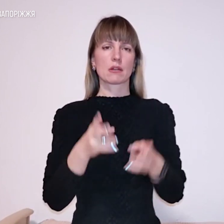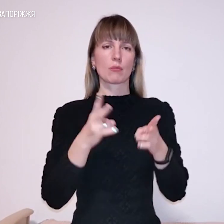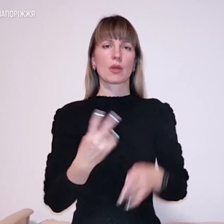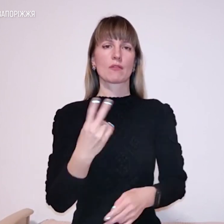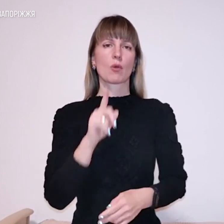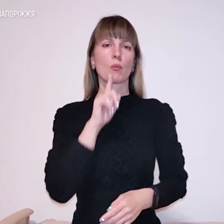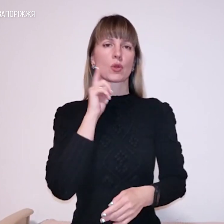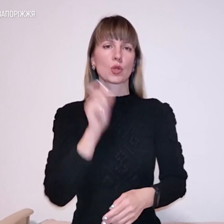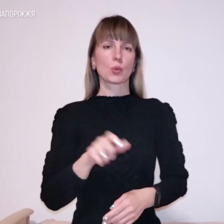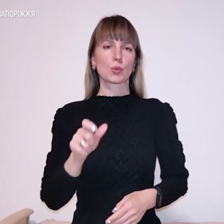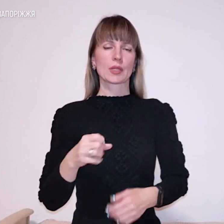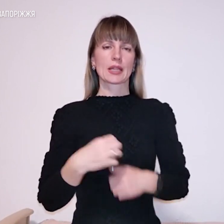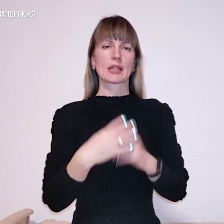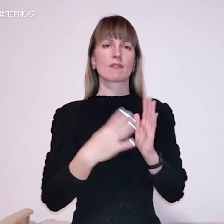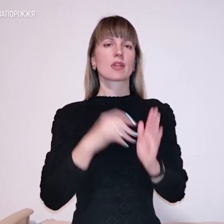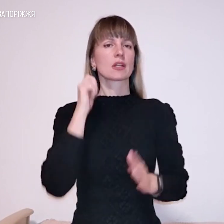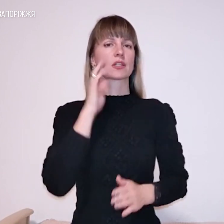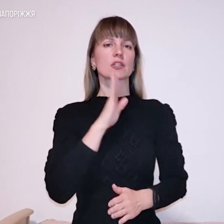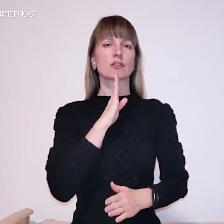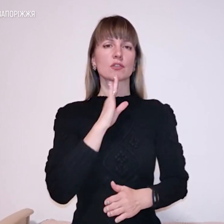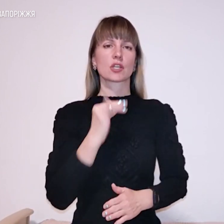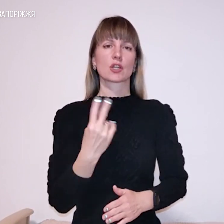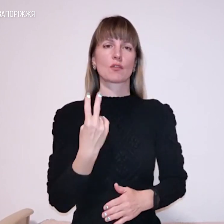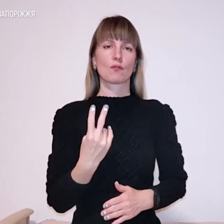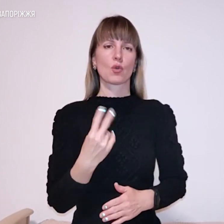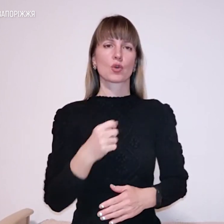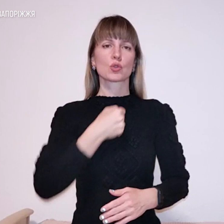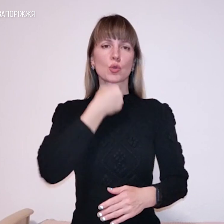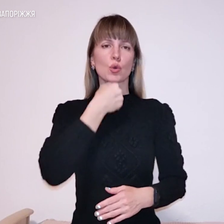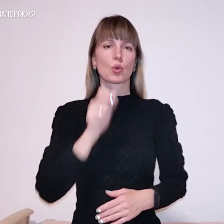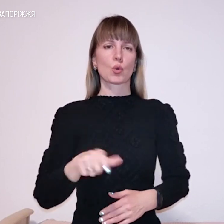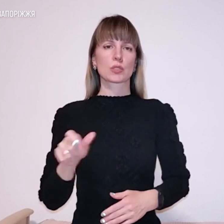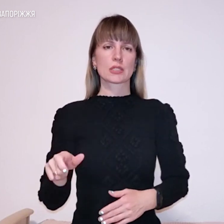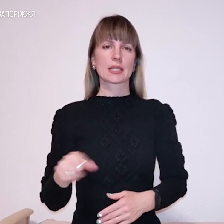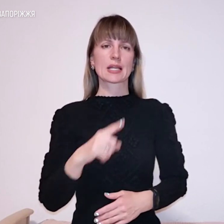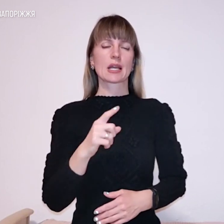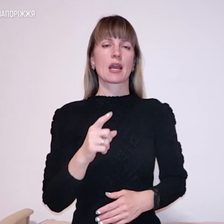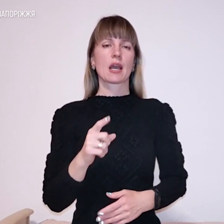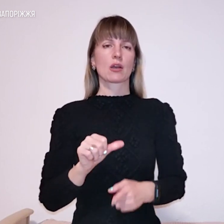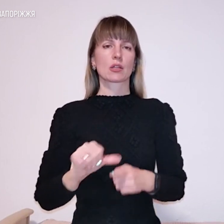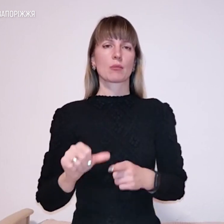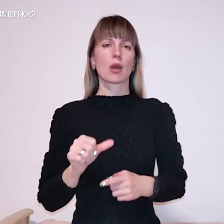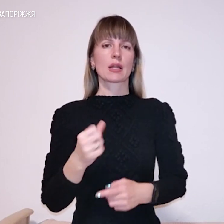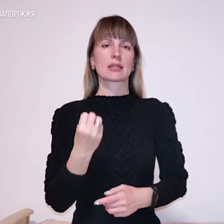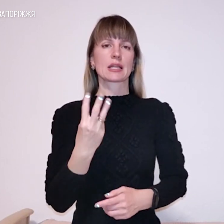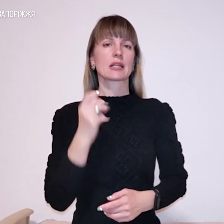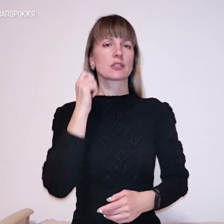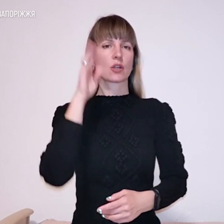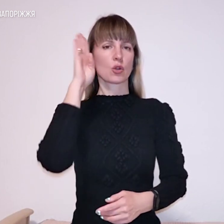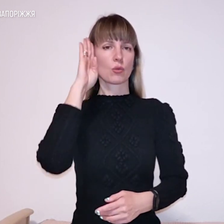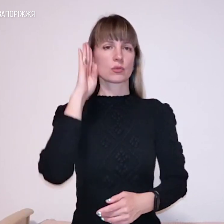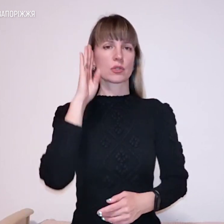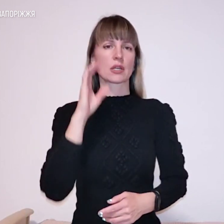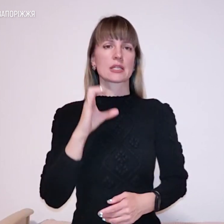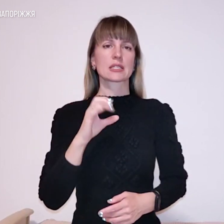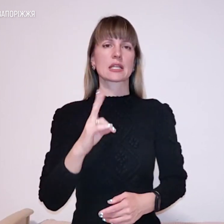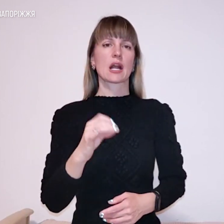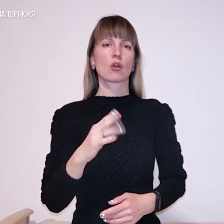підлітків, 19-річна дівчина та 2 дорослих. Зокрема, у 13-річного хлопчика скальпована рана носу.